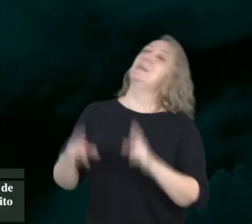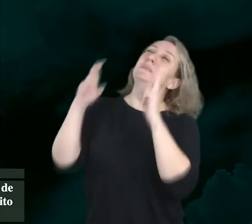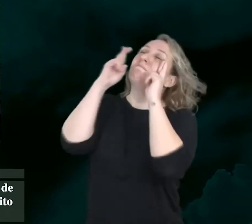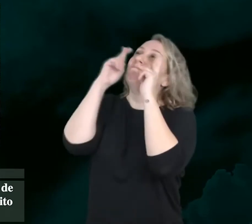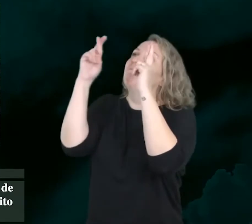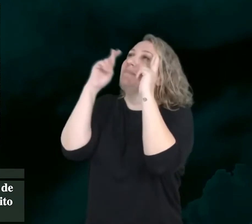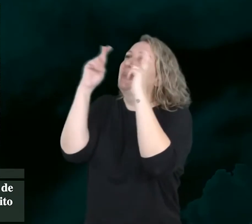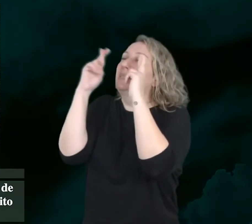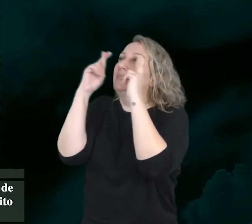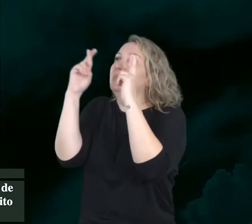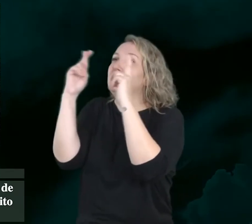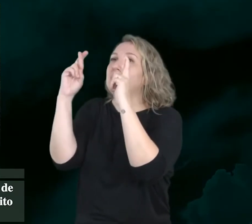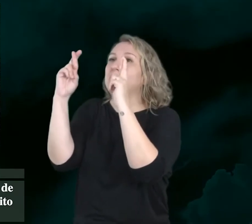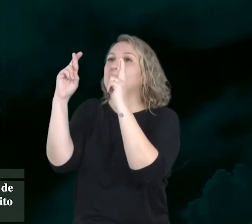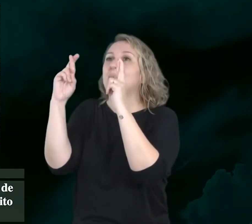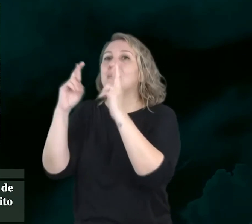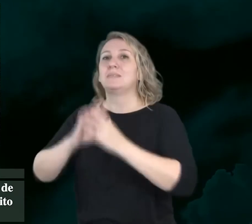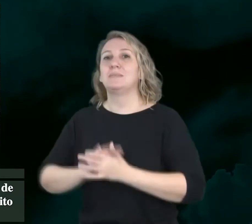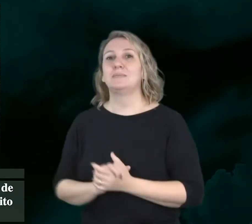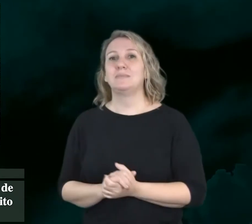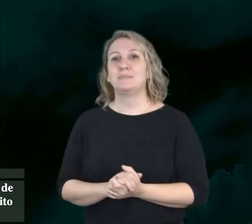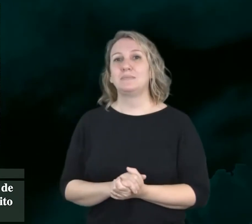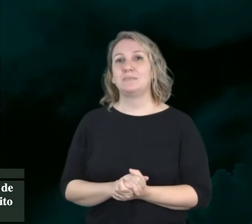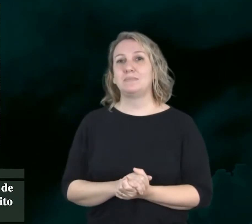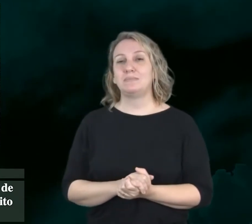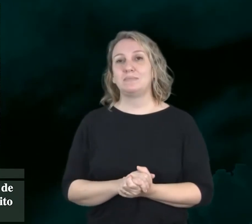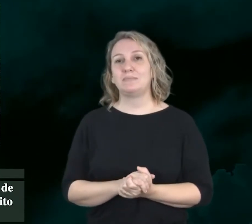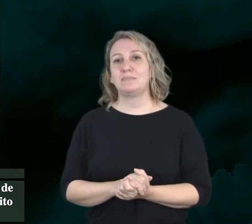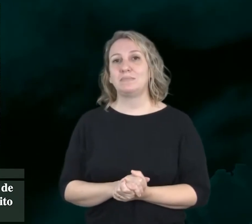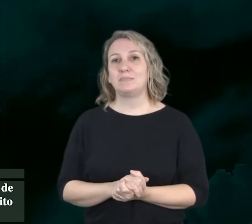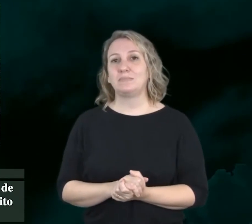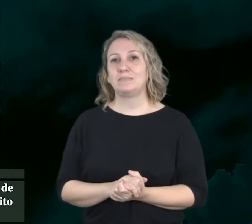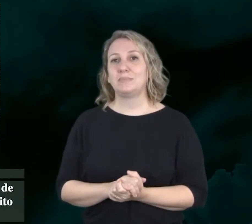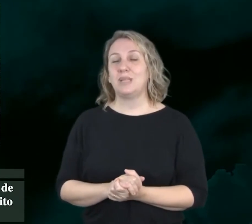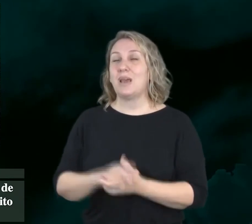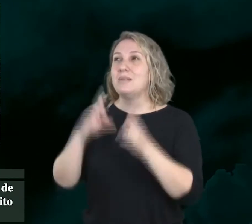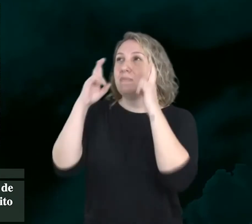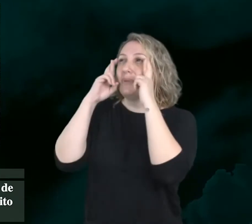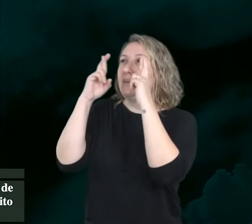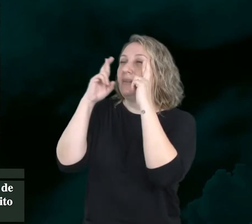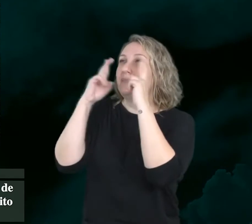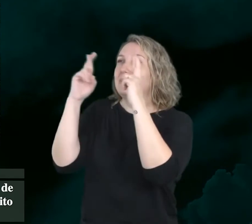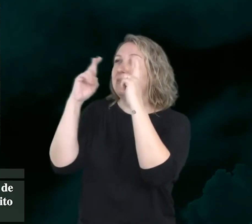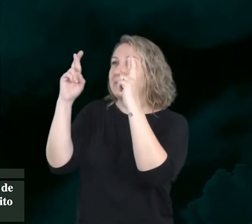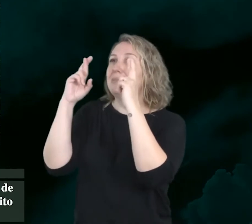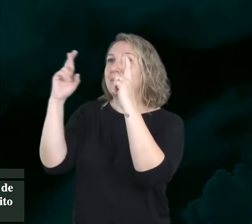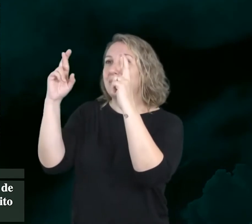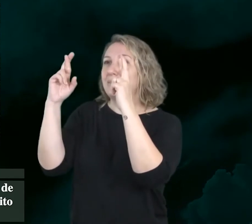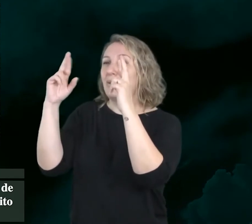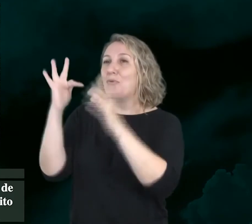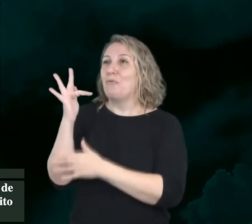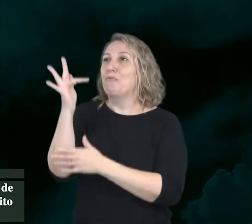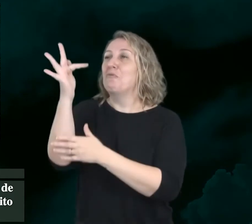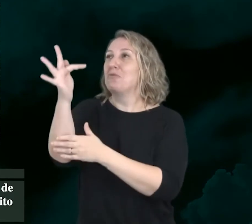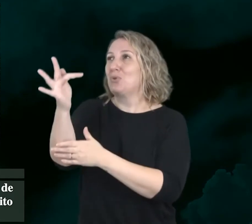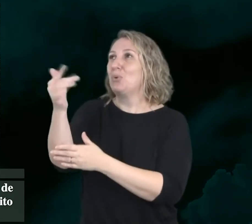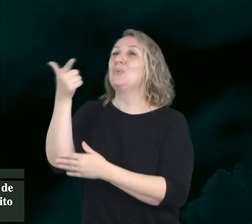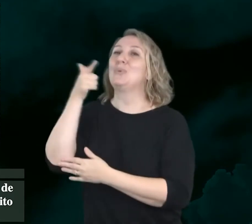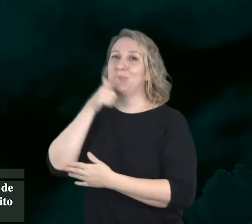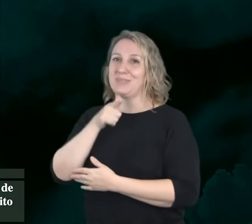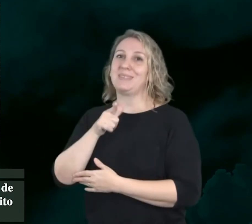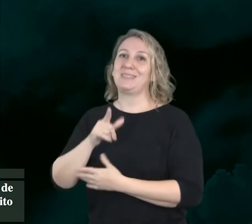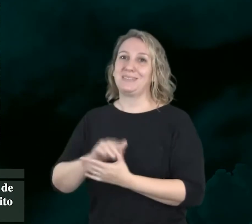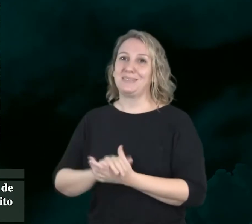Essa palavra confunde se pode traduzir para a esperança não decepciona. Essa esperança não vai te